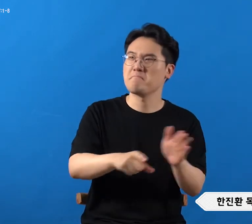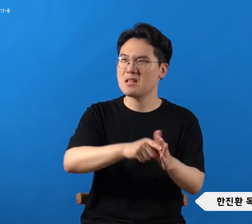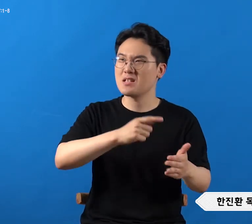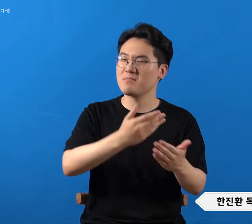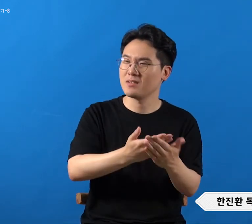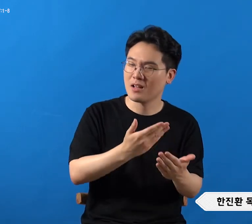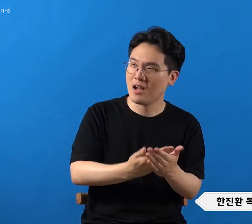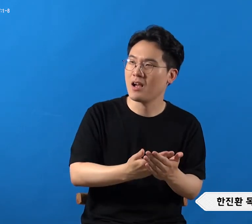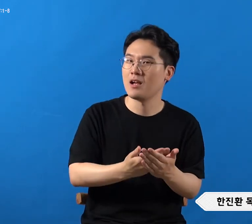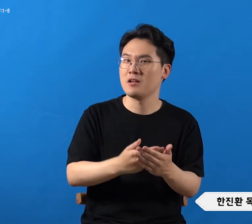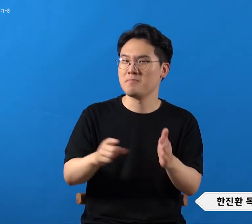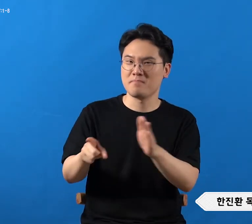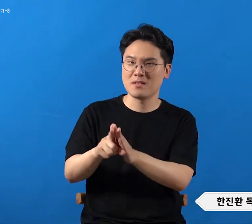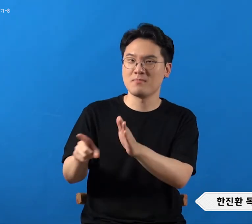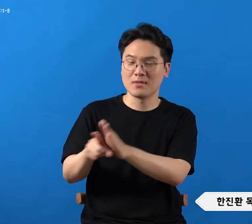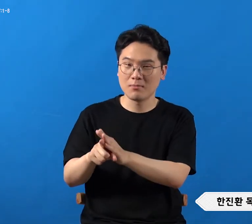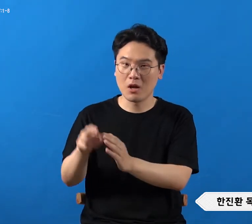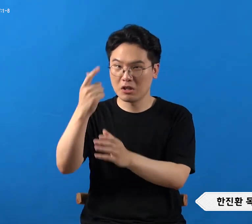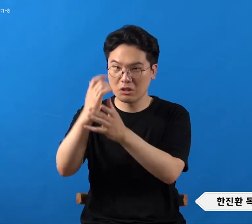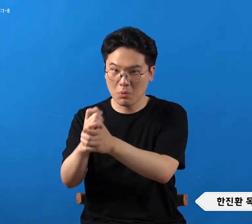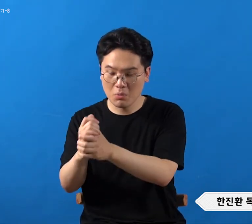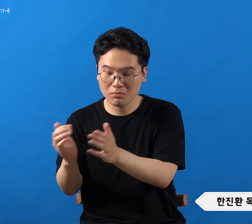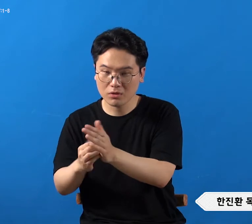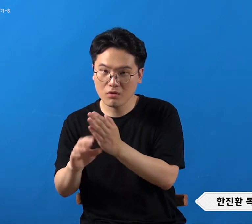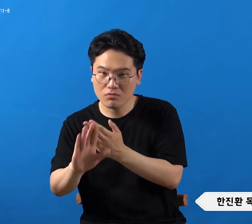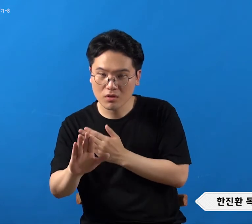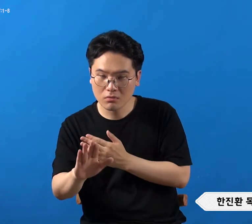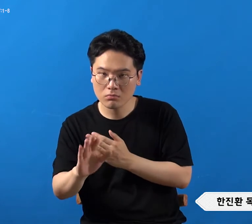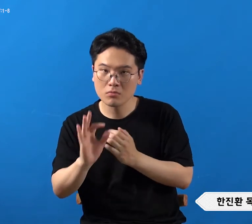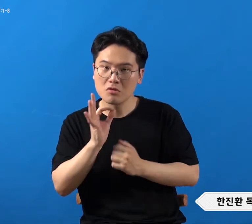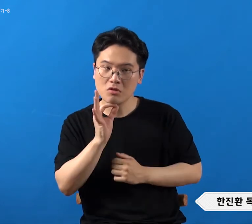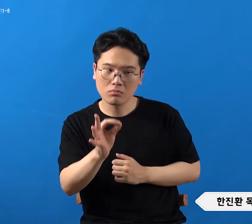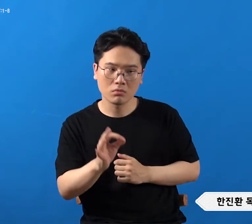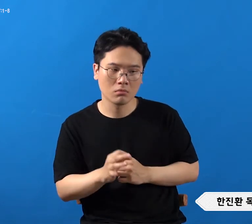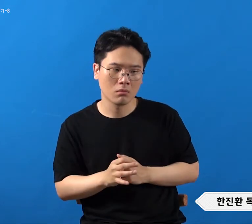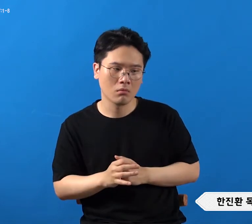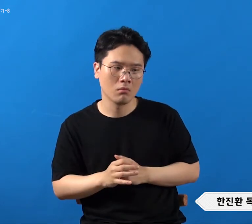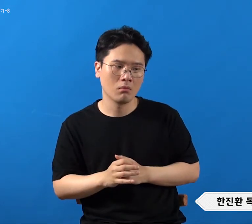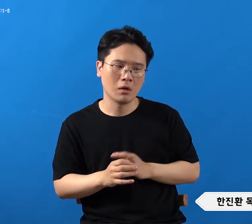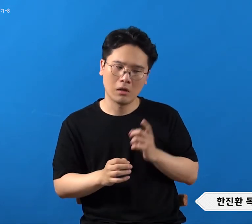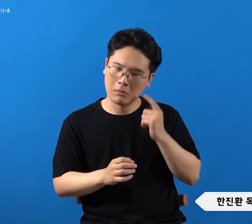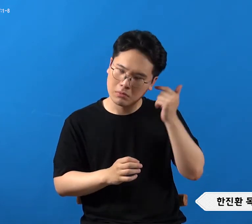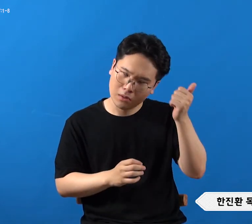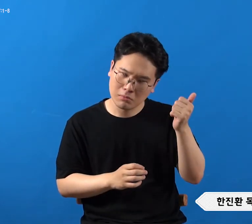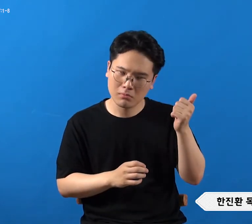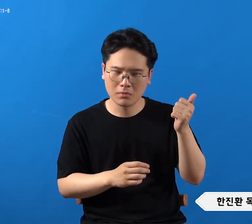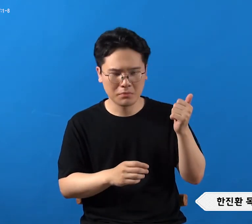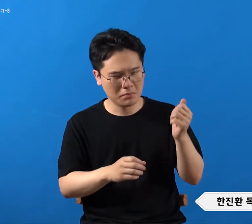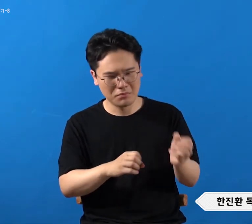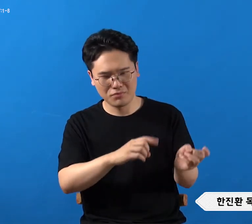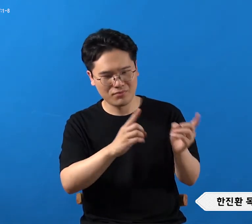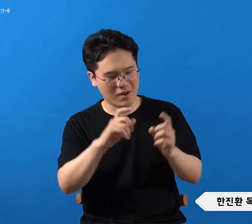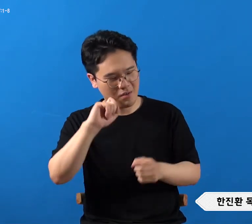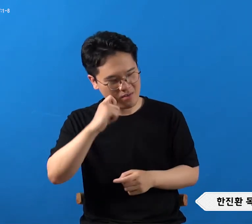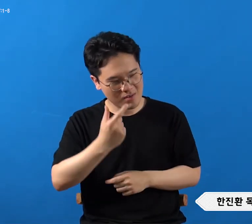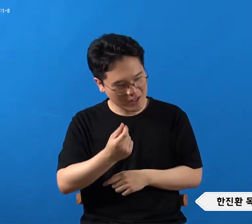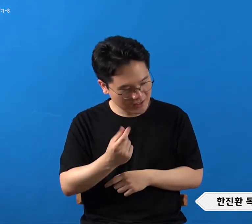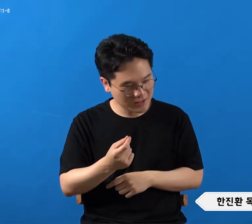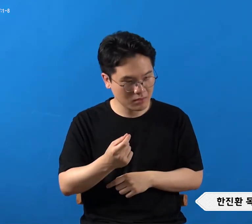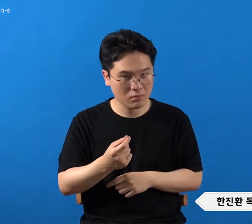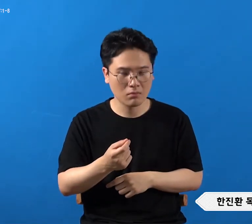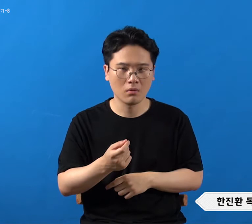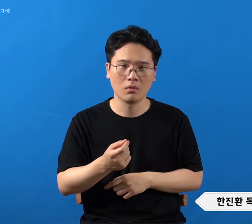믿습니다 해놓고는 막 아직 기도 끝난 지 10분도 채 안 됐는데, 문지방도 채 넘어가지도 않았는데 아무래도 안